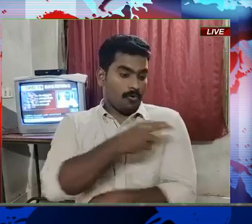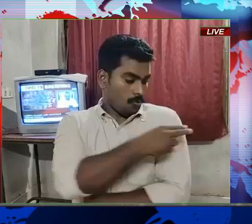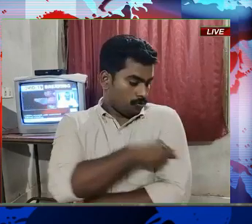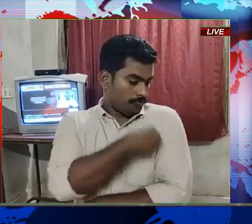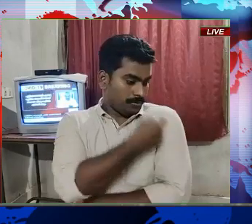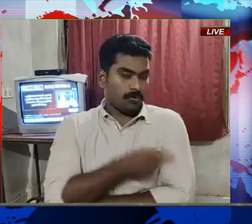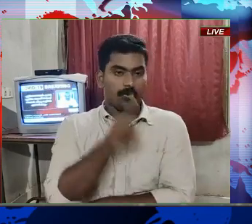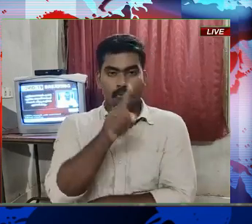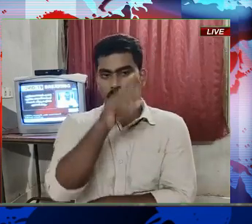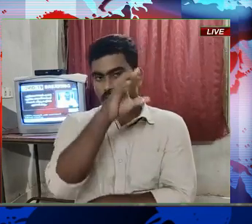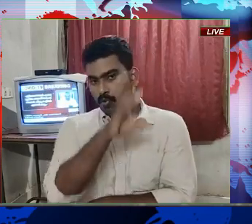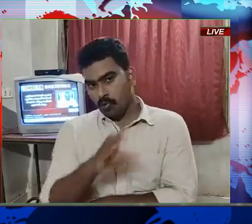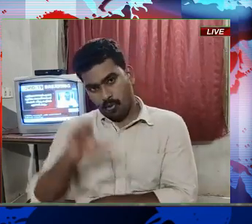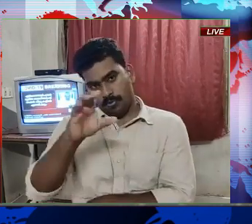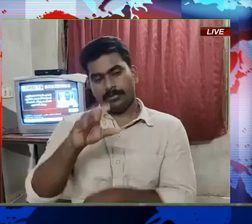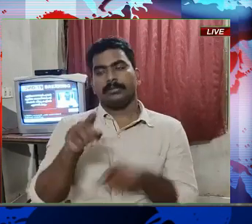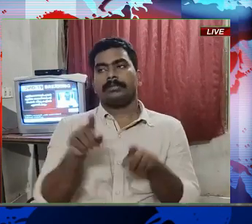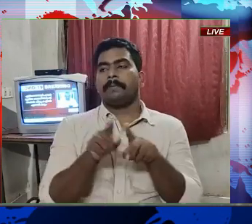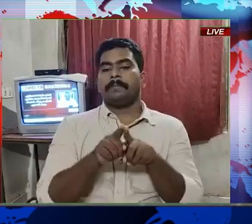അതായത് അതിൻ്റെ